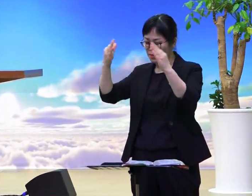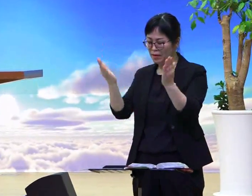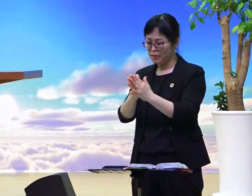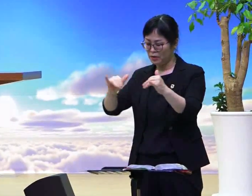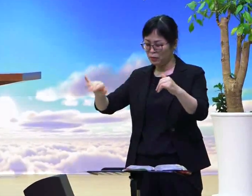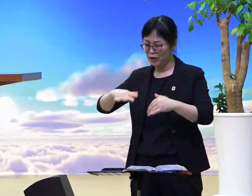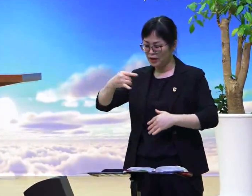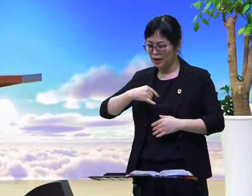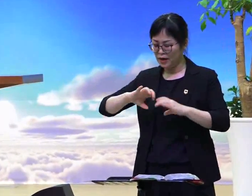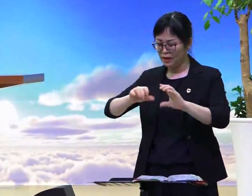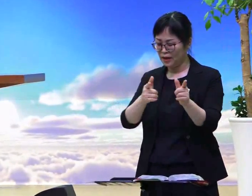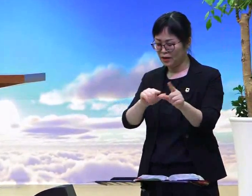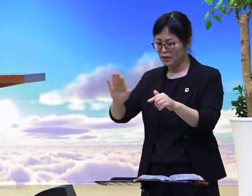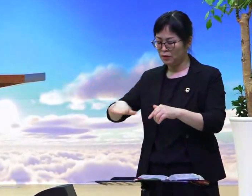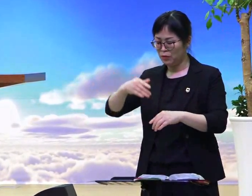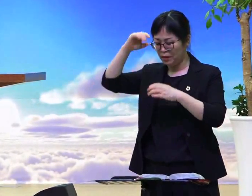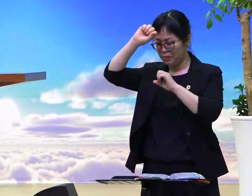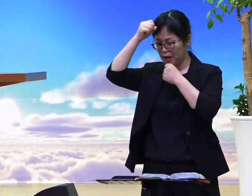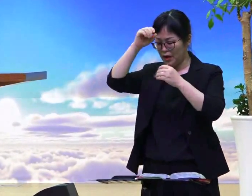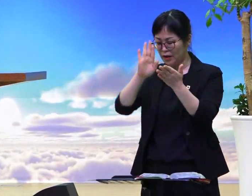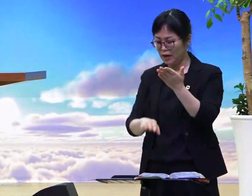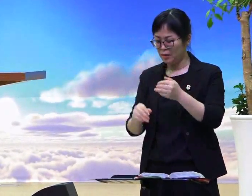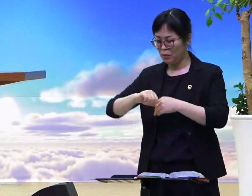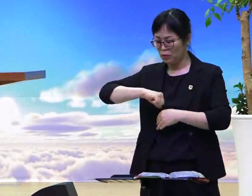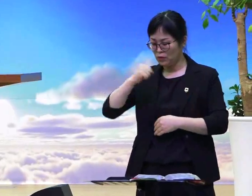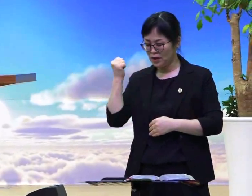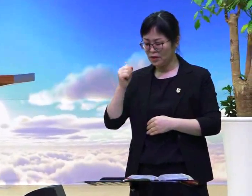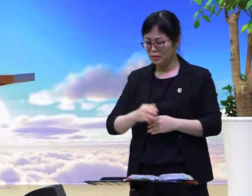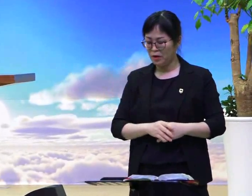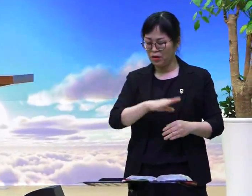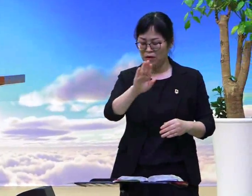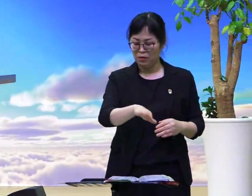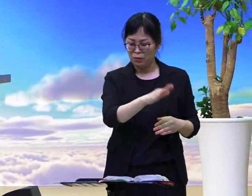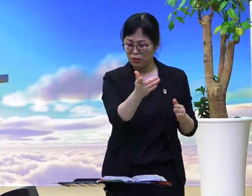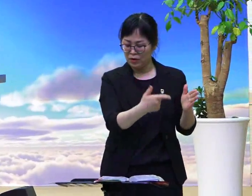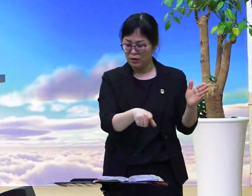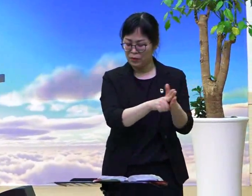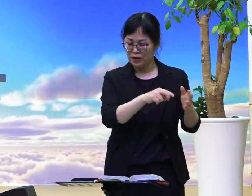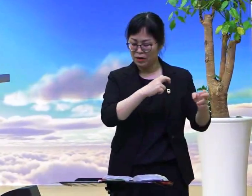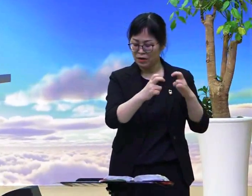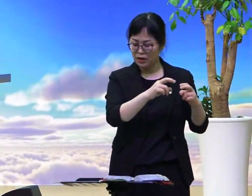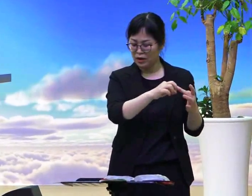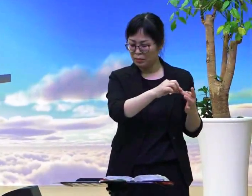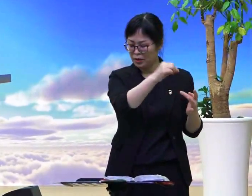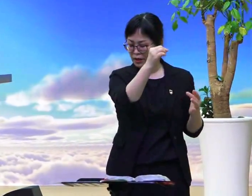여호와께서 만민을 우리에게 나라들을 우리 발 아래에 복종하게 하시며